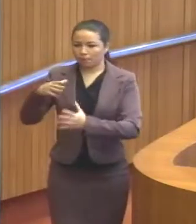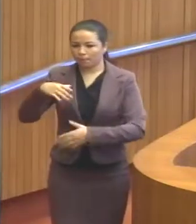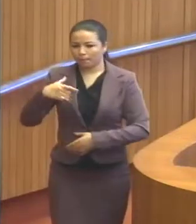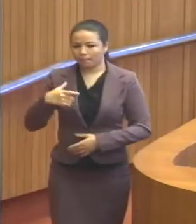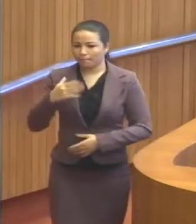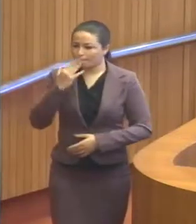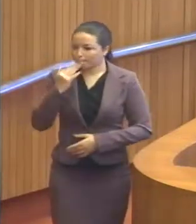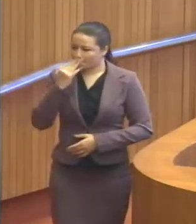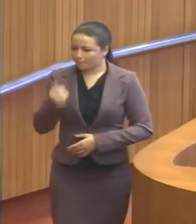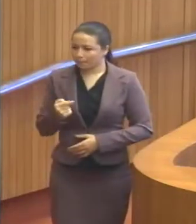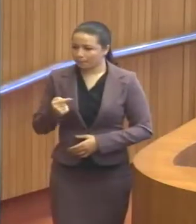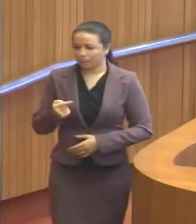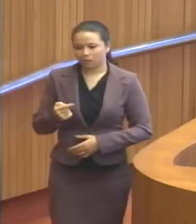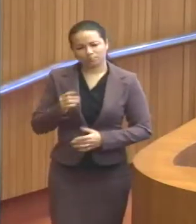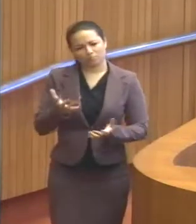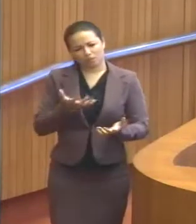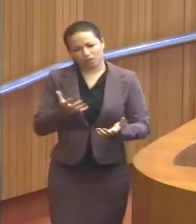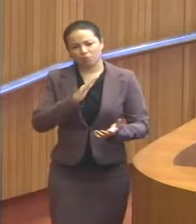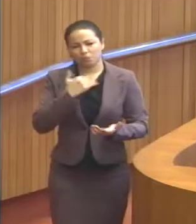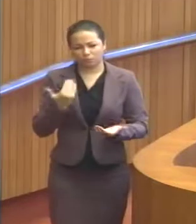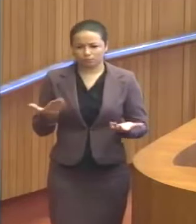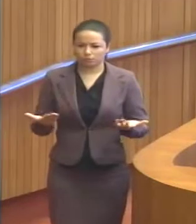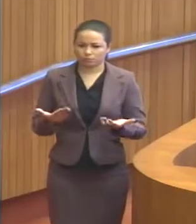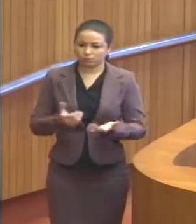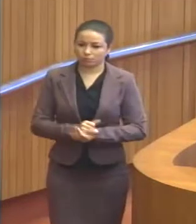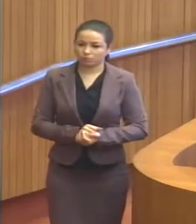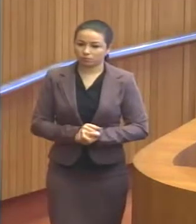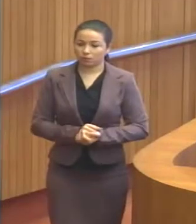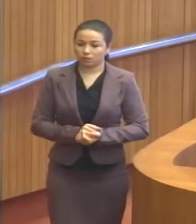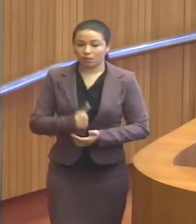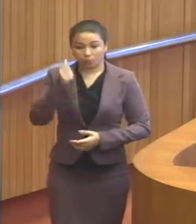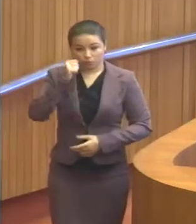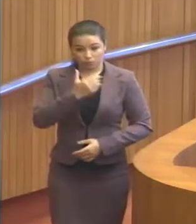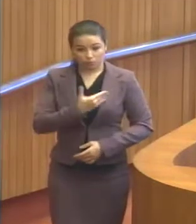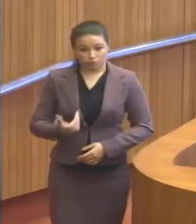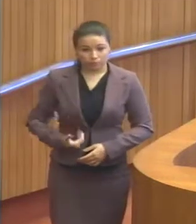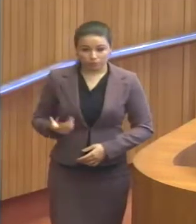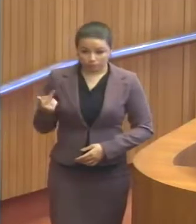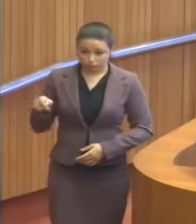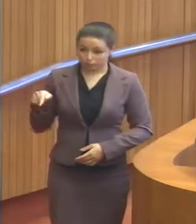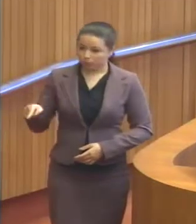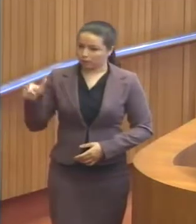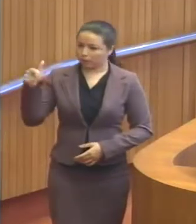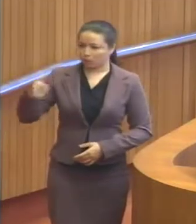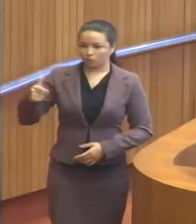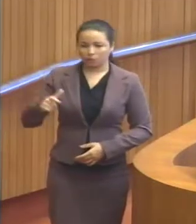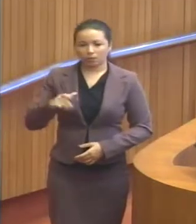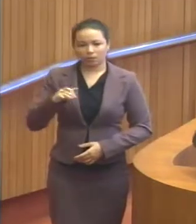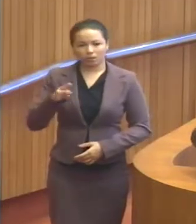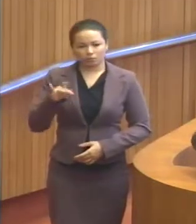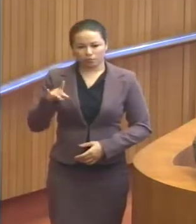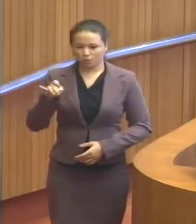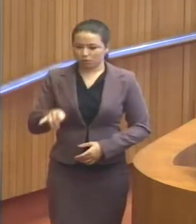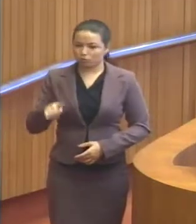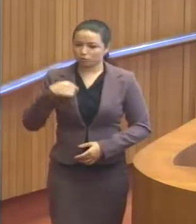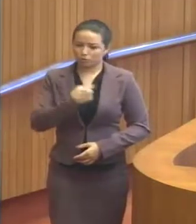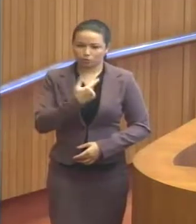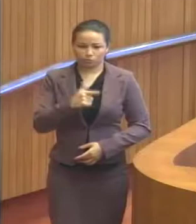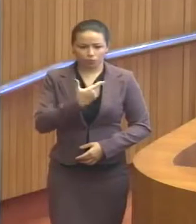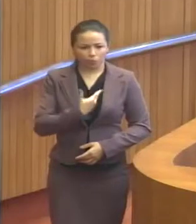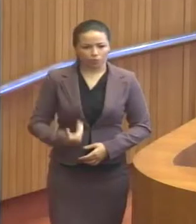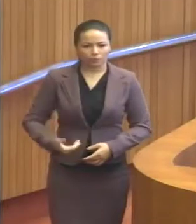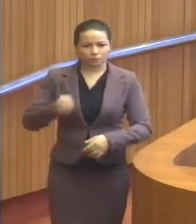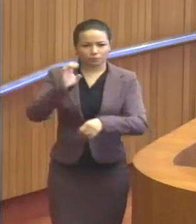logo hoje. Este pessoal, a governadora, não tem credibilidade, nós não temos governo